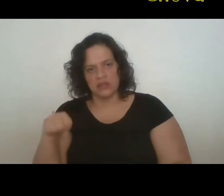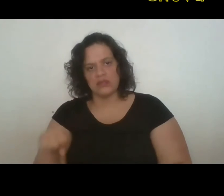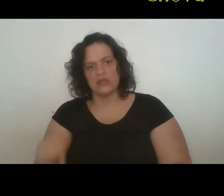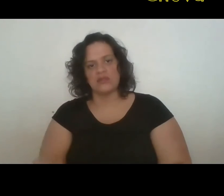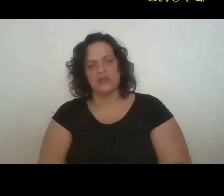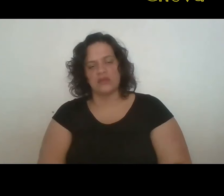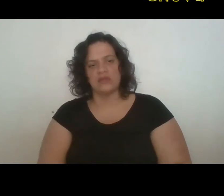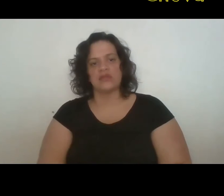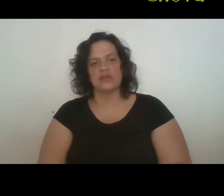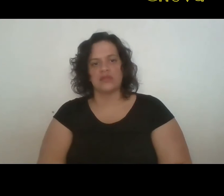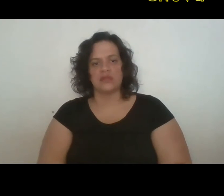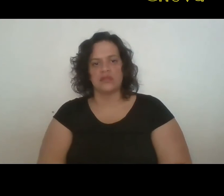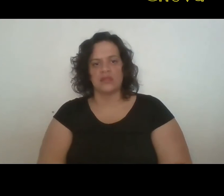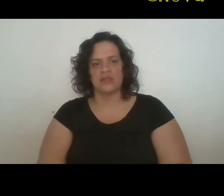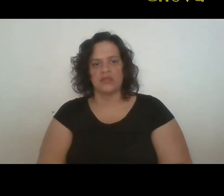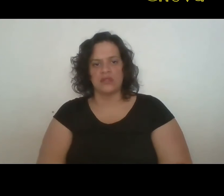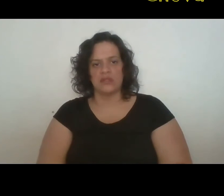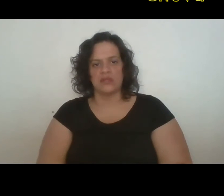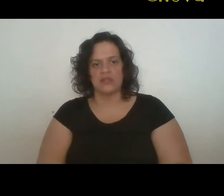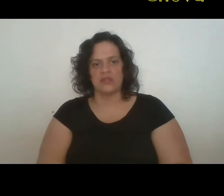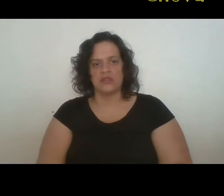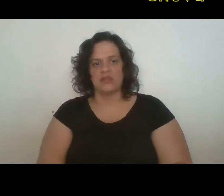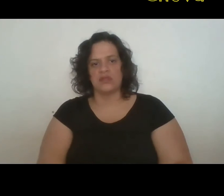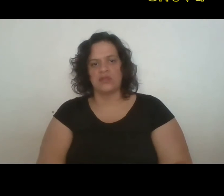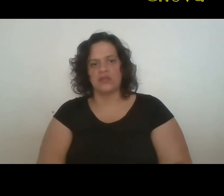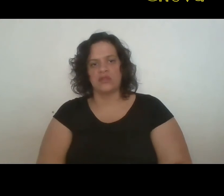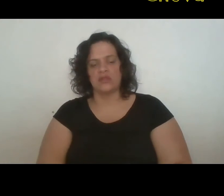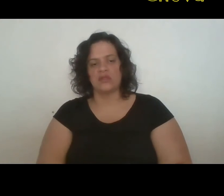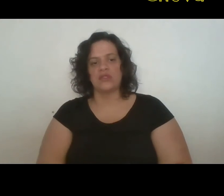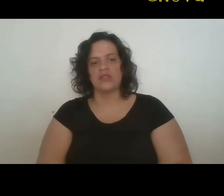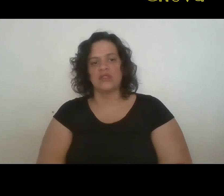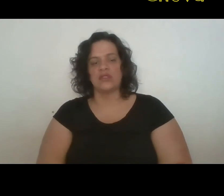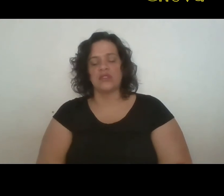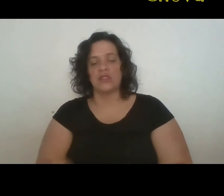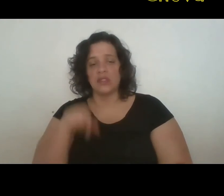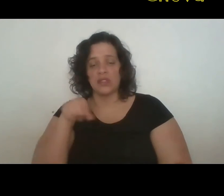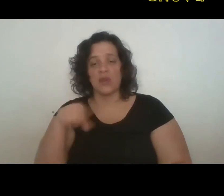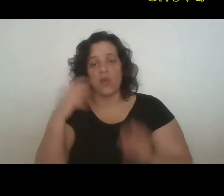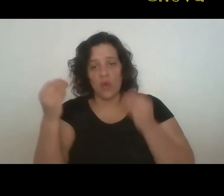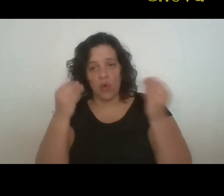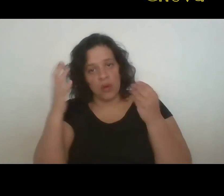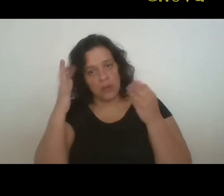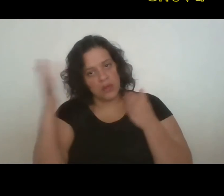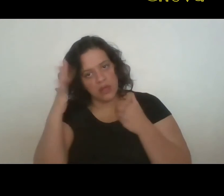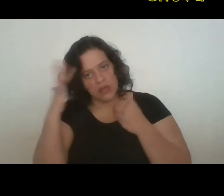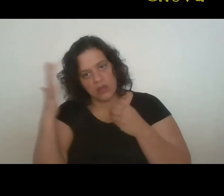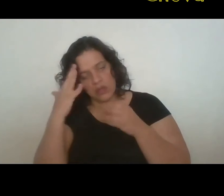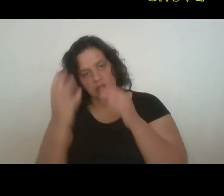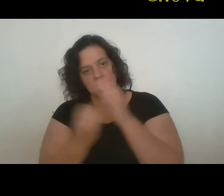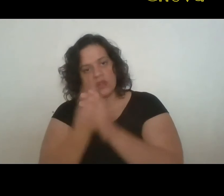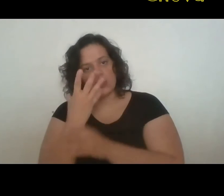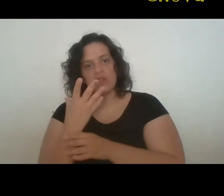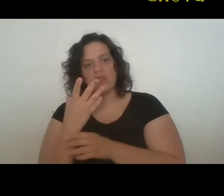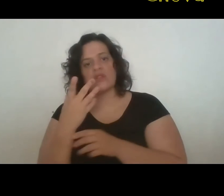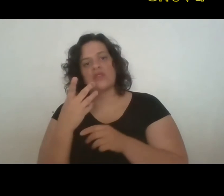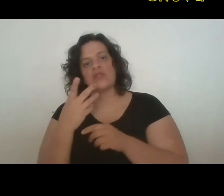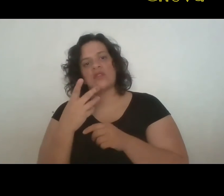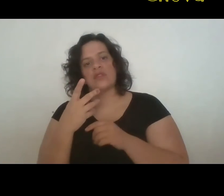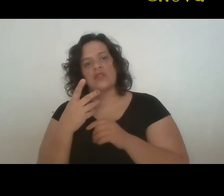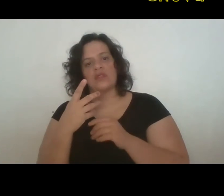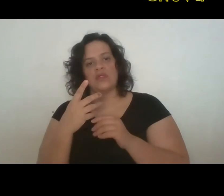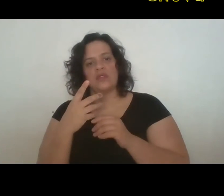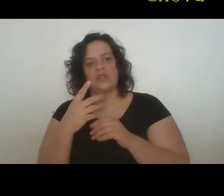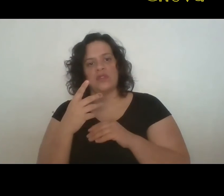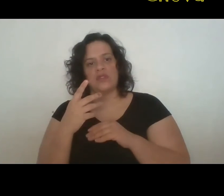auxiliar na redução da velocidade de escoamento de água. E, nesse caso, como pensar a implementação no sentido paralelo ou perpendicular ao fluxo